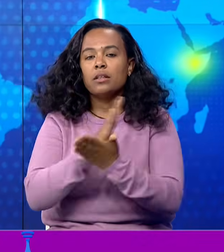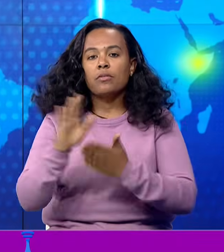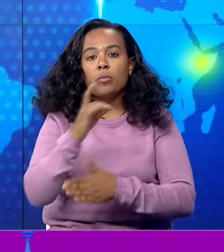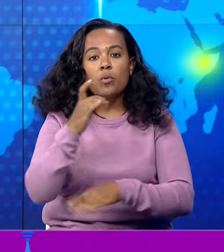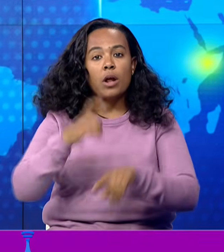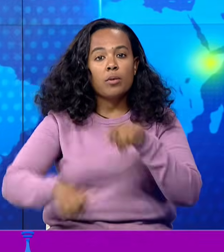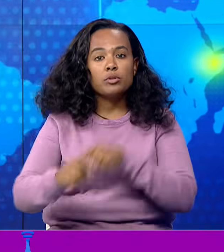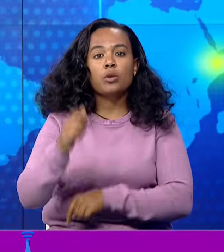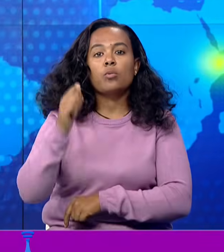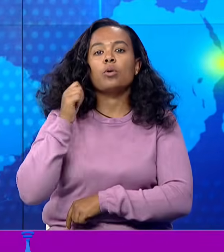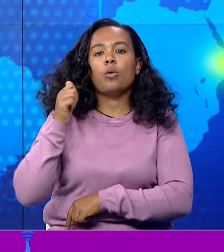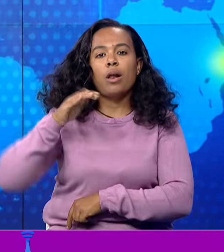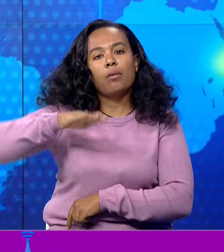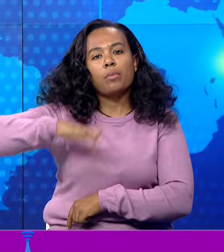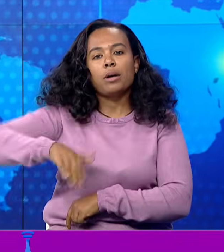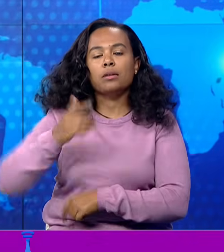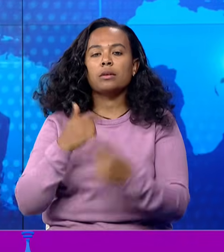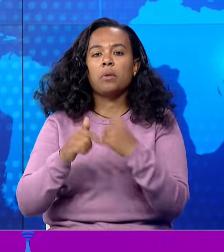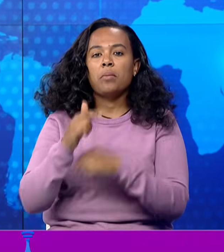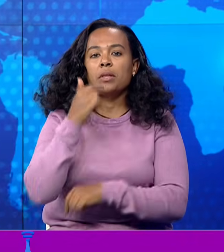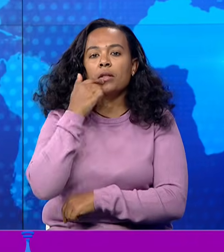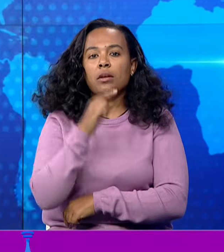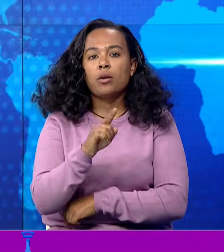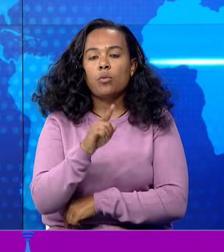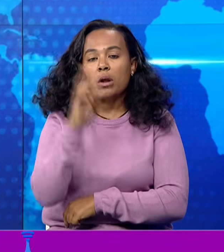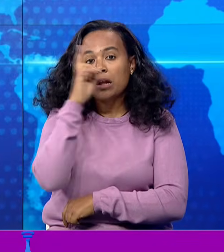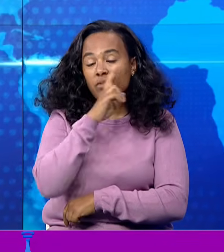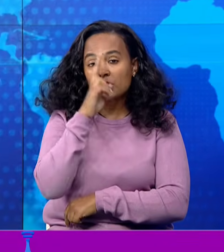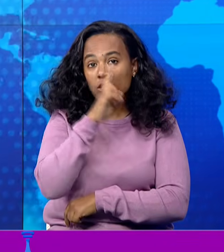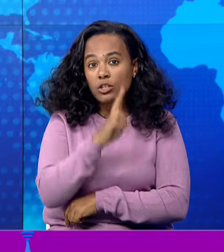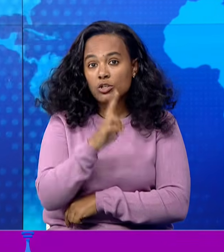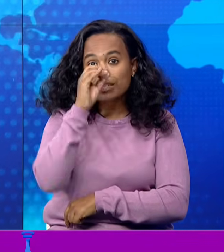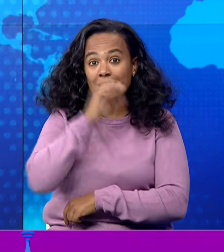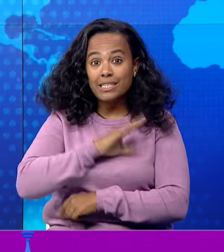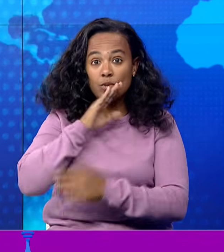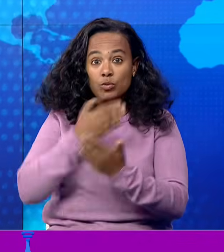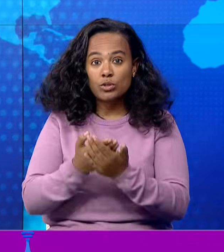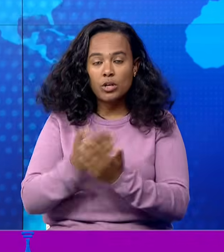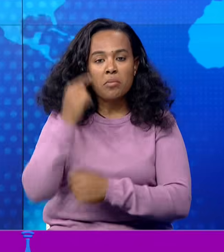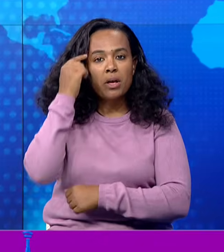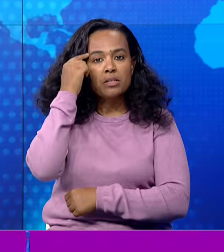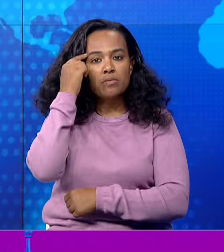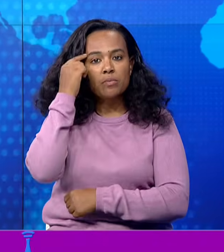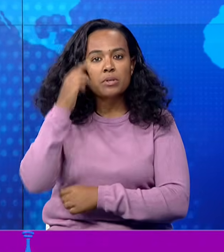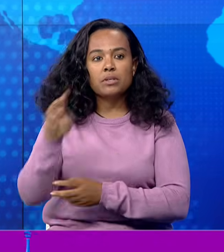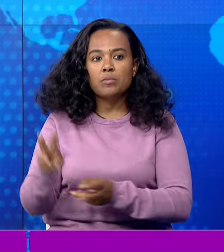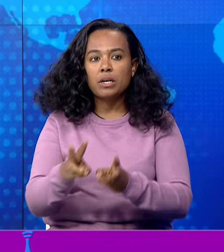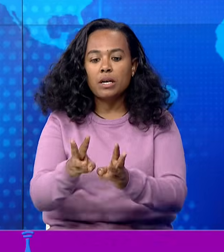አለመቻል ወደ ኋላ መቅረትን እንደሚያመጣም ጠቁመዋል። አርቲፊሻል ኢንተለጀንስ የሰው ልጅ የሚያስብበትን